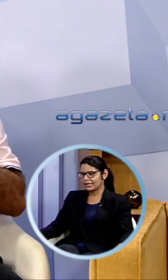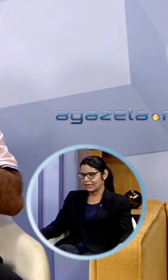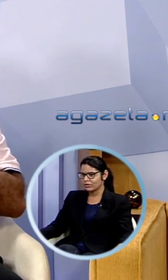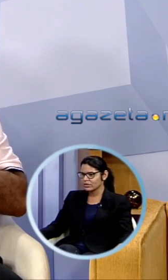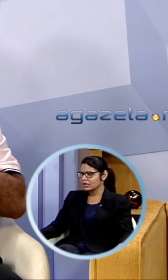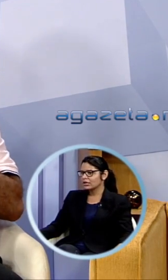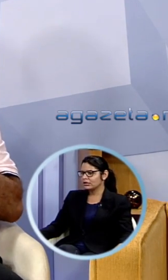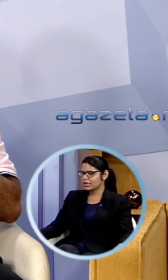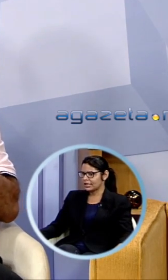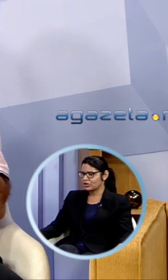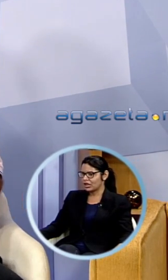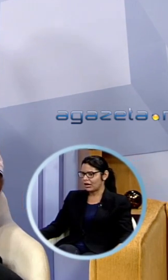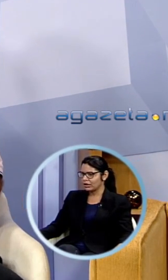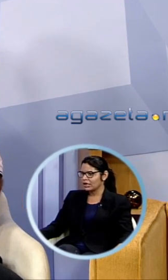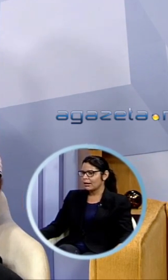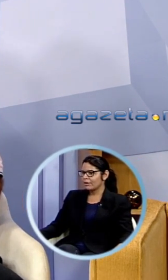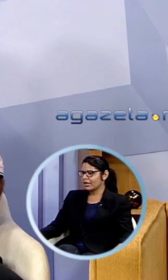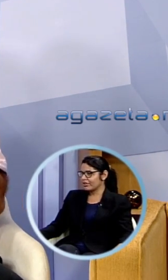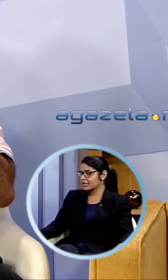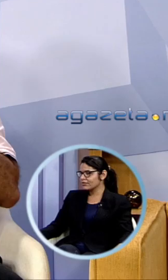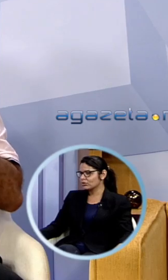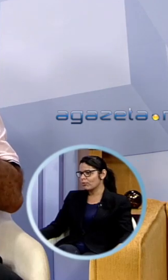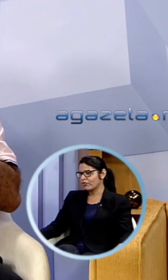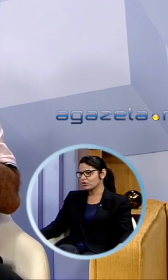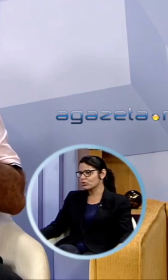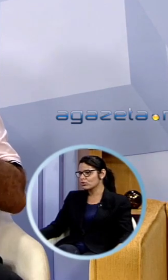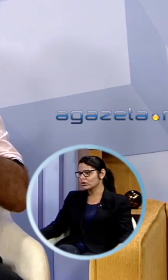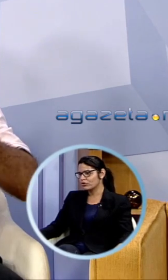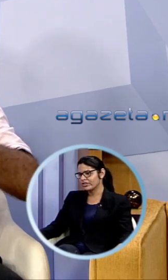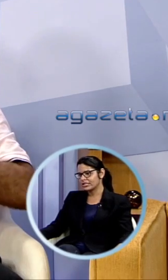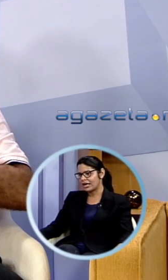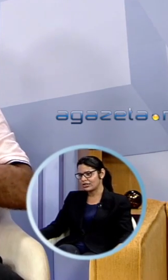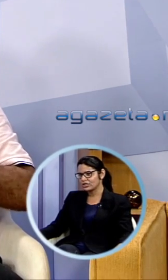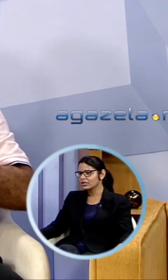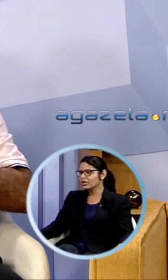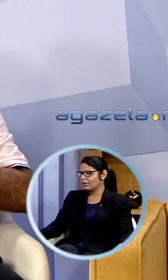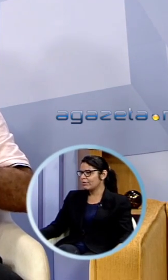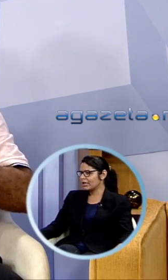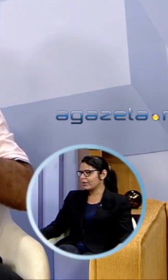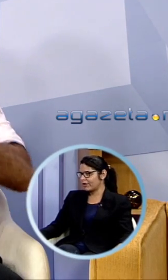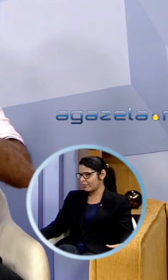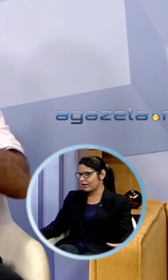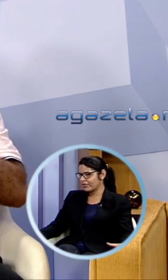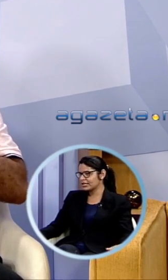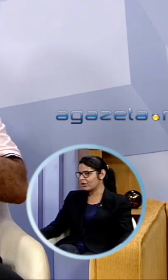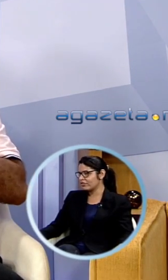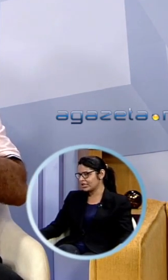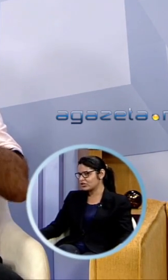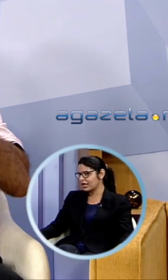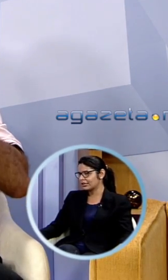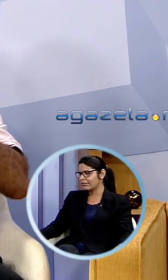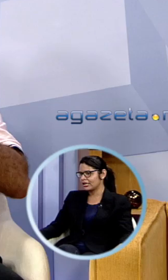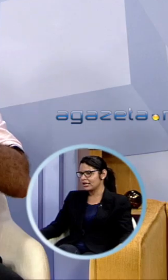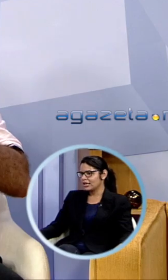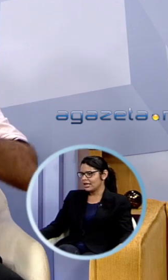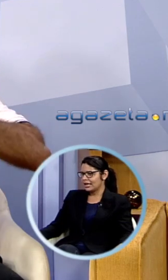os acadêmicos dentro da sala de aula primeira vez que eles vão ter um professor surdo na universidade primeir primeira vez que a universidade